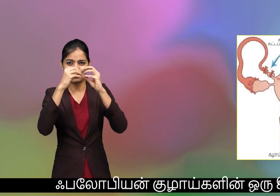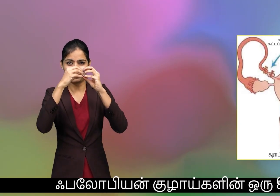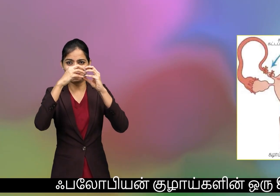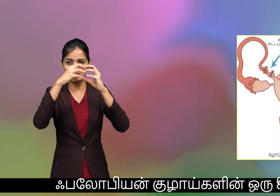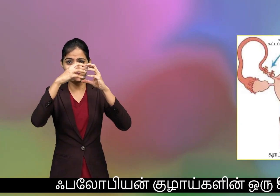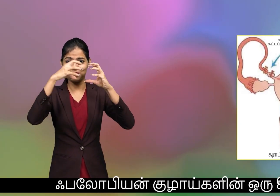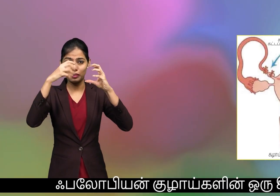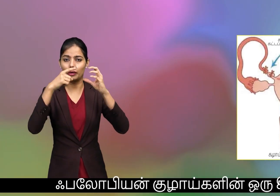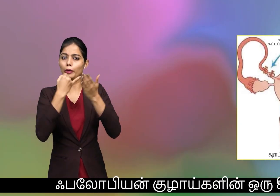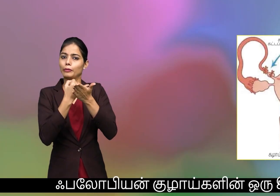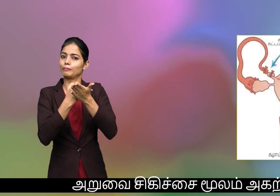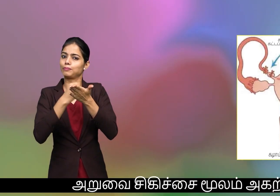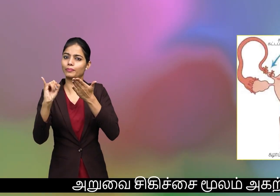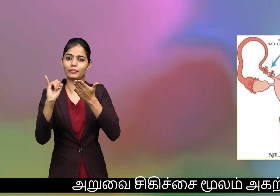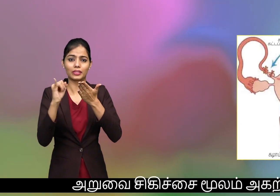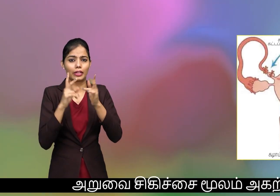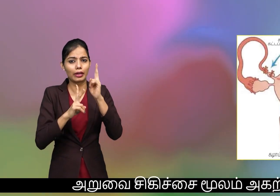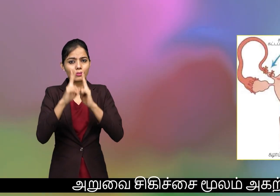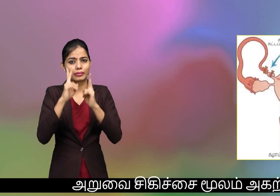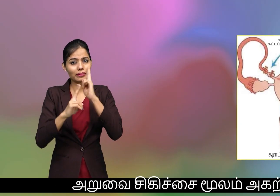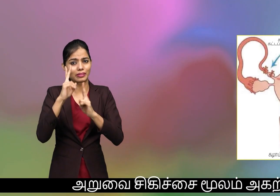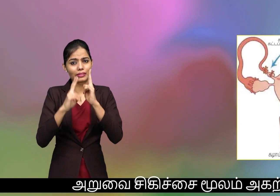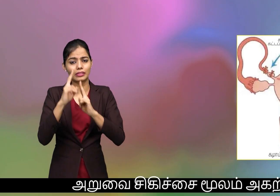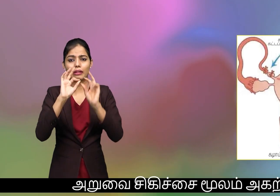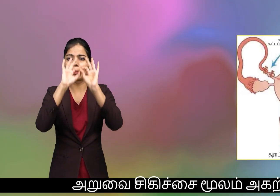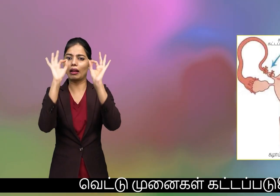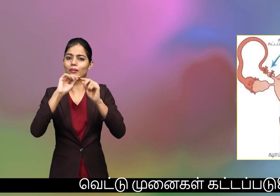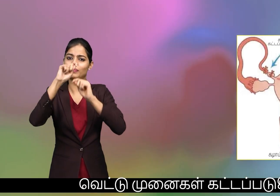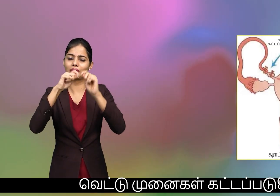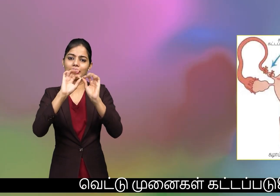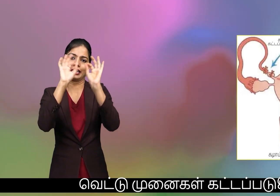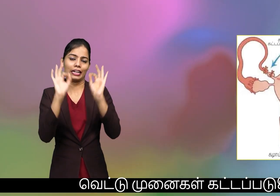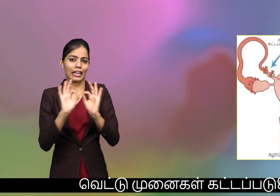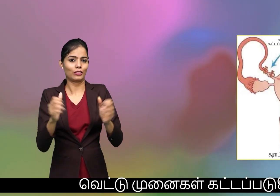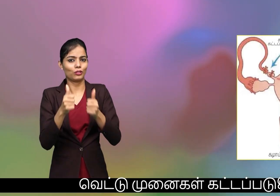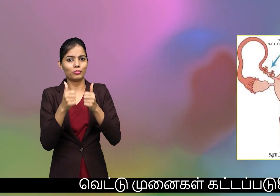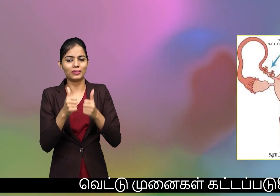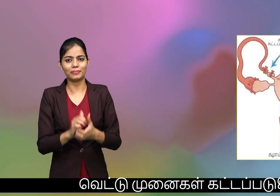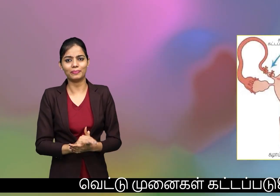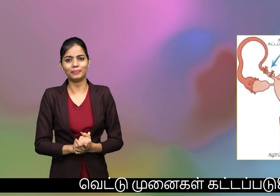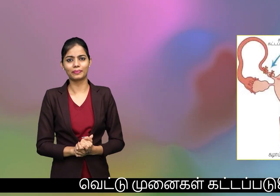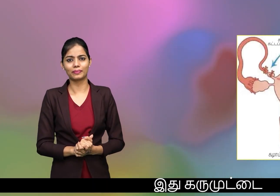ஒரு சிறிய பகுதி அறுவை சிகிச்சை மூலம் அகற்றப்பட்டு வெட்டு முனைகள் கட்டப்படுகின்றன. இது